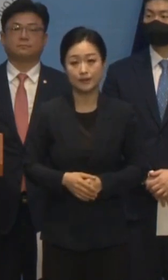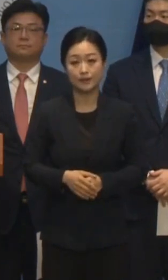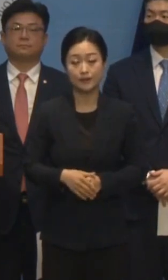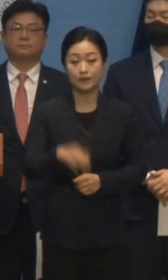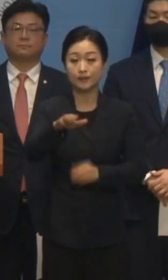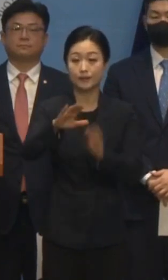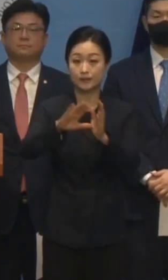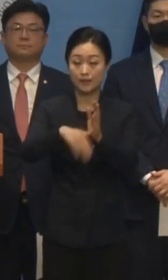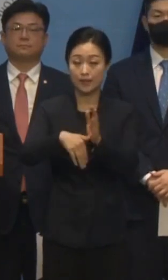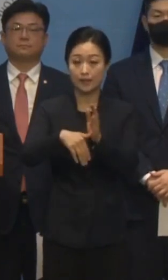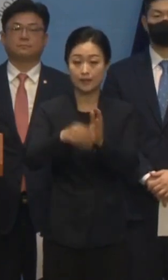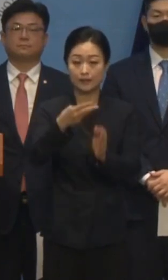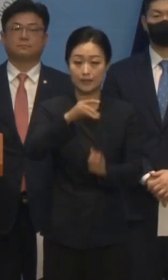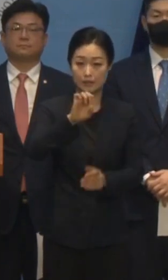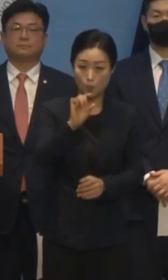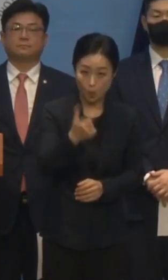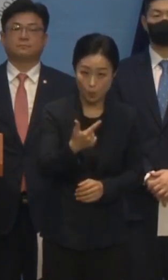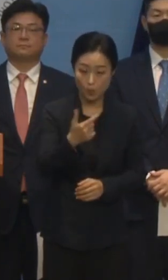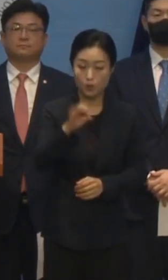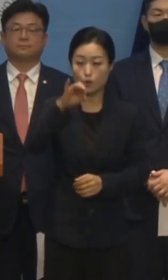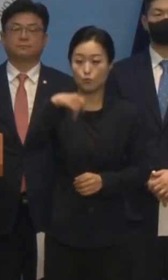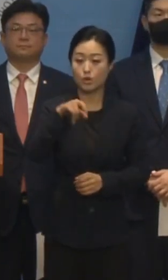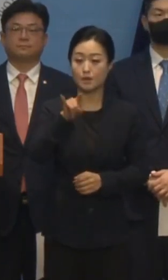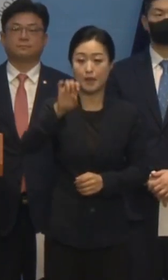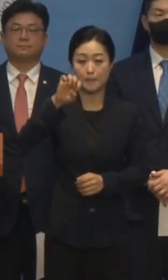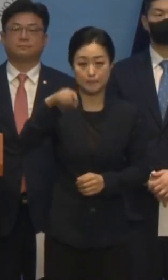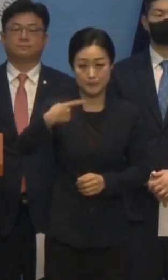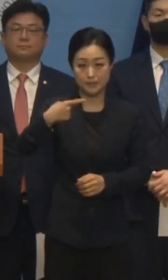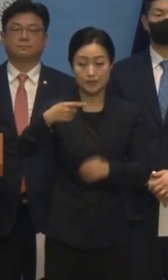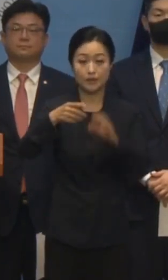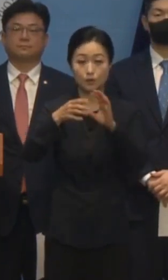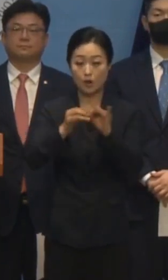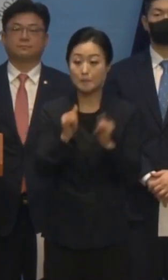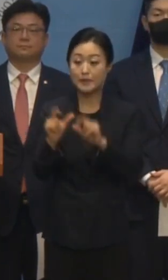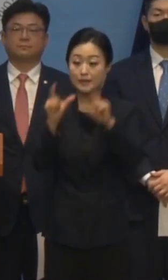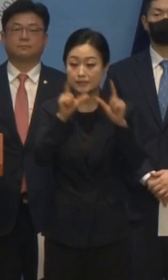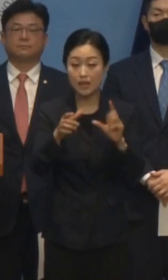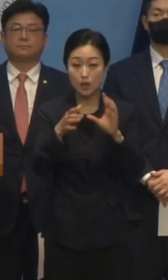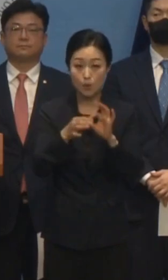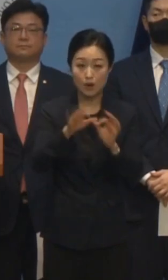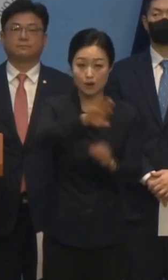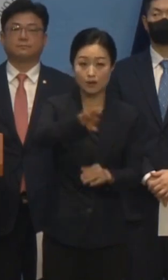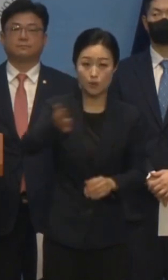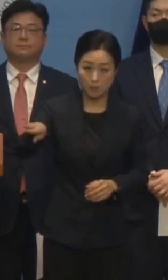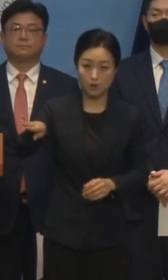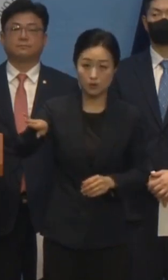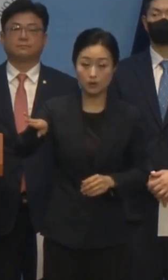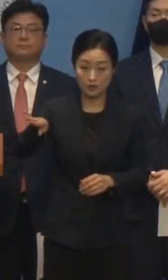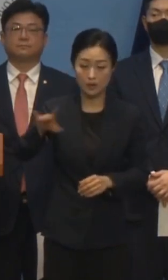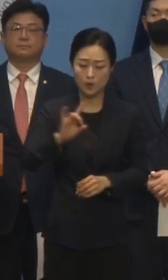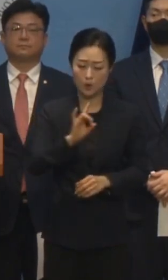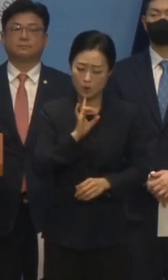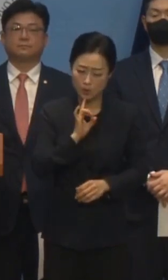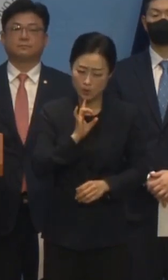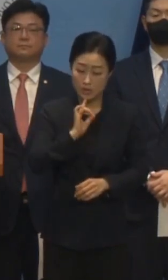당시 팀원, 위메퍼 정산 지연 등 민생 현안은 외면한 채